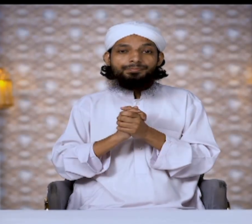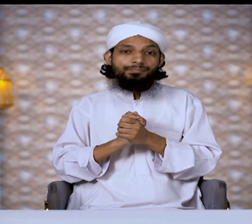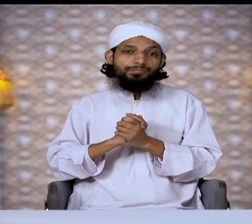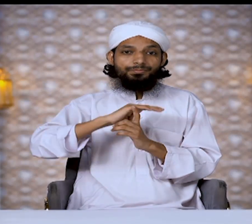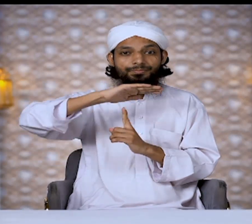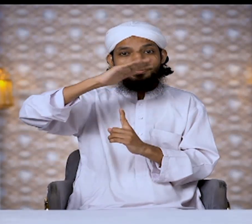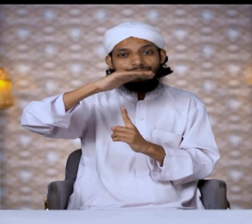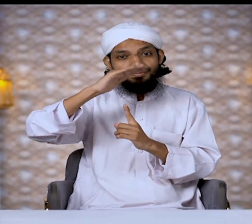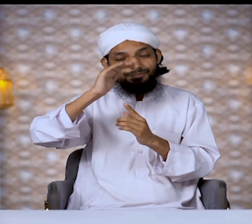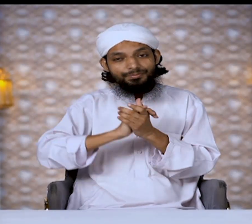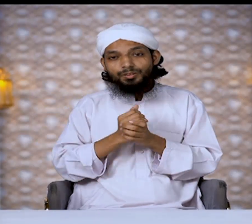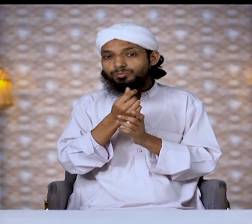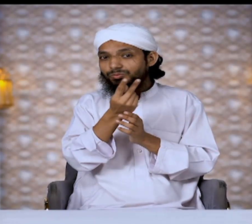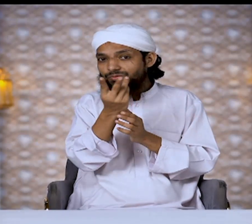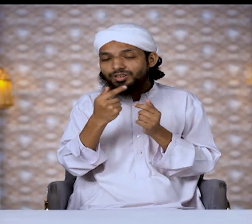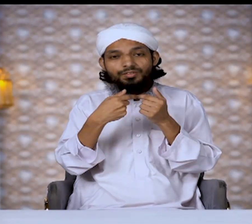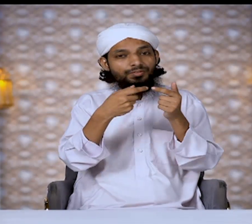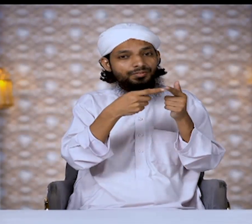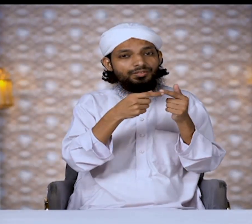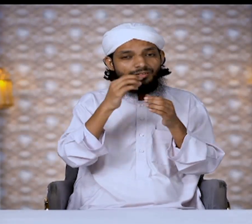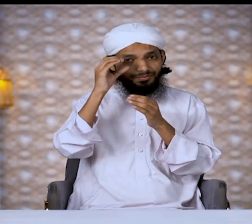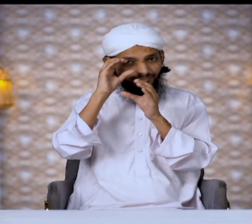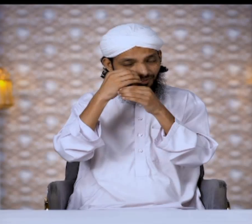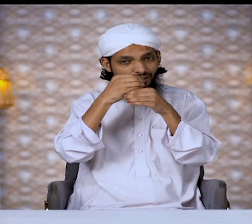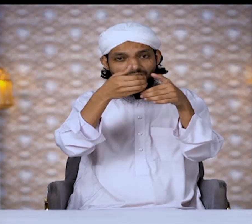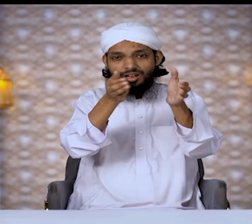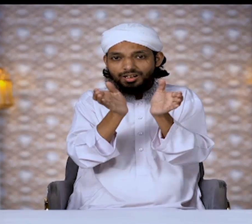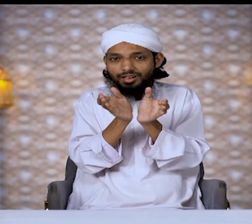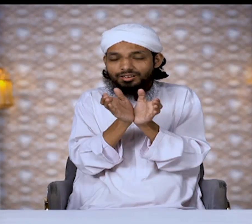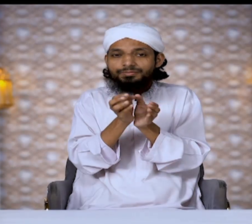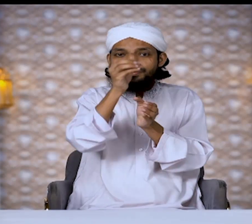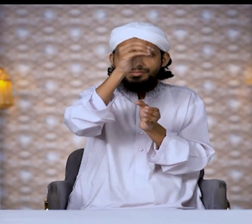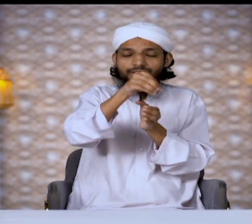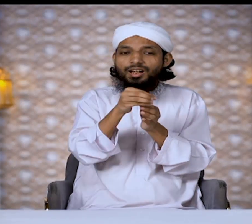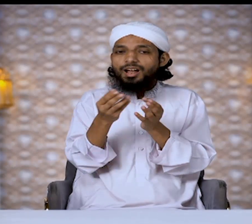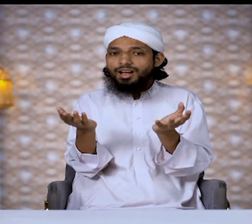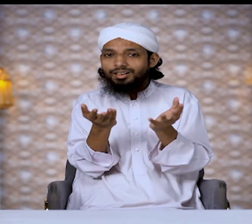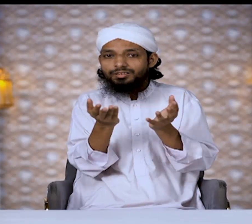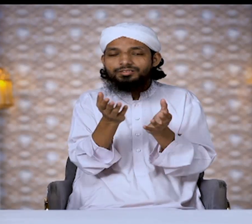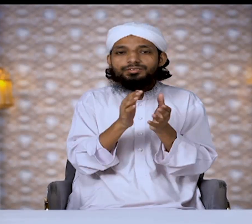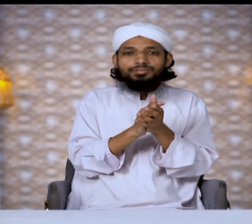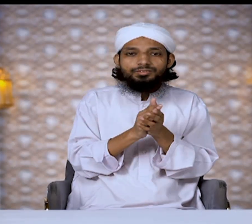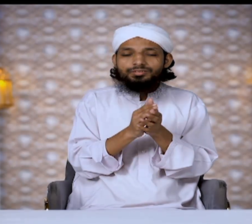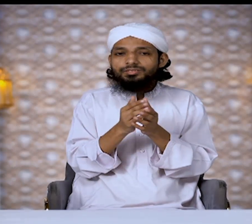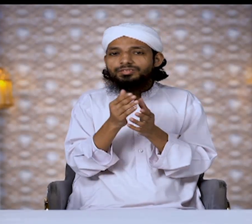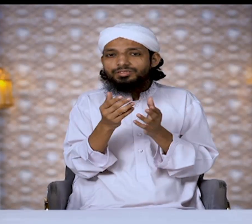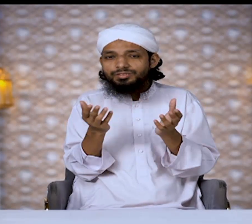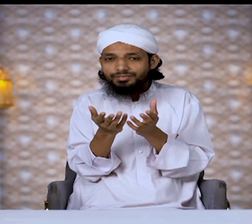خان رحمۃ اللہ علیہ مختلف سائنسی آلات کو کنویں میں لٹکا کر حرکت زمین یا رد حرکت زمین یعنی